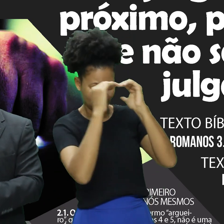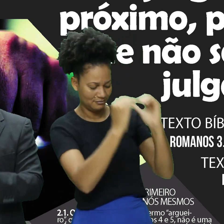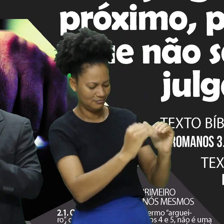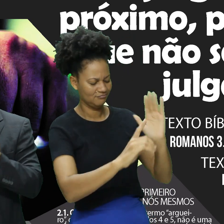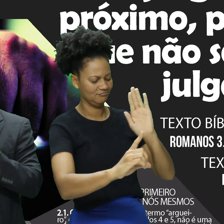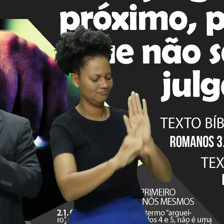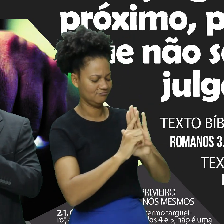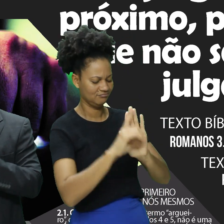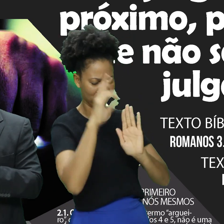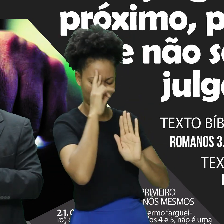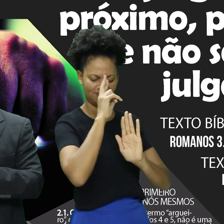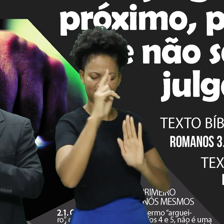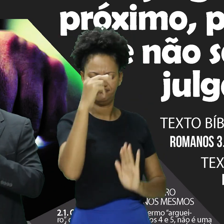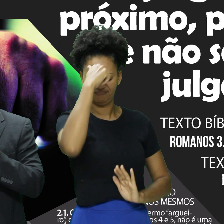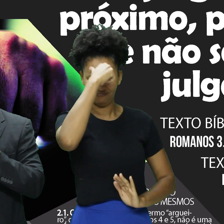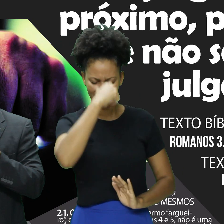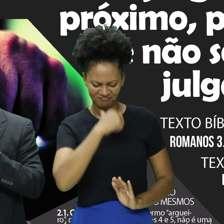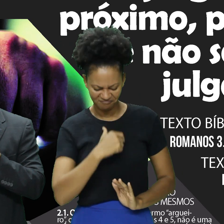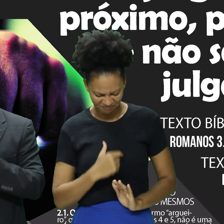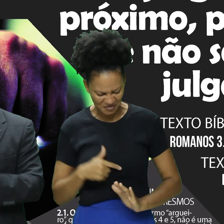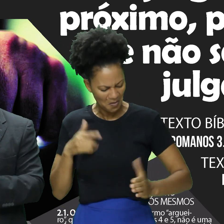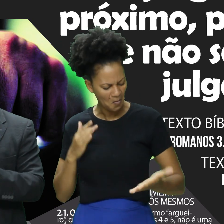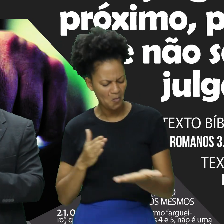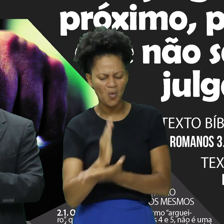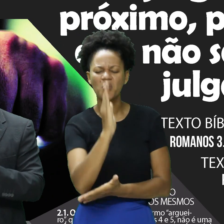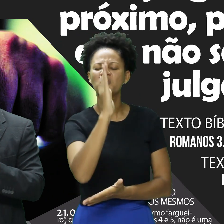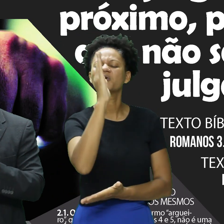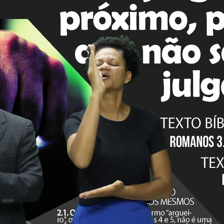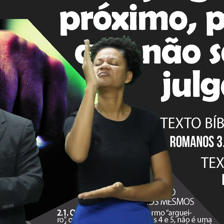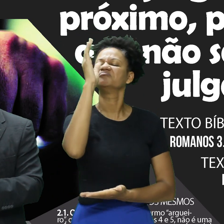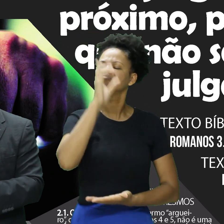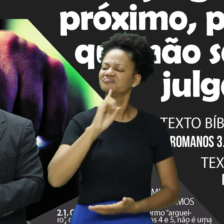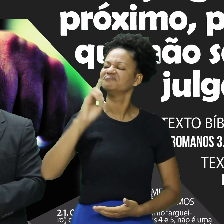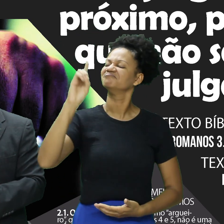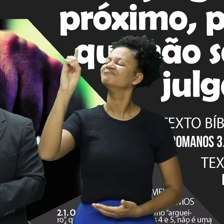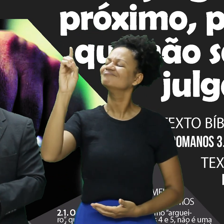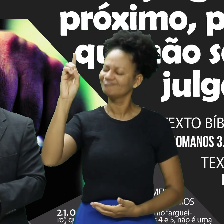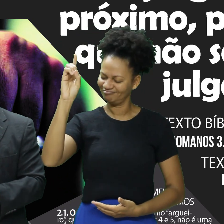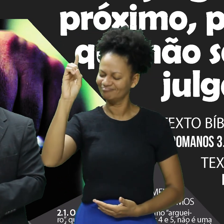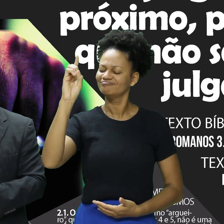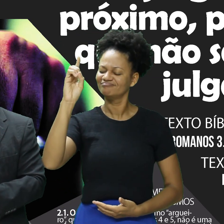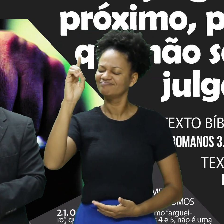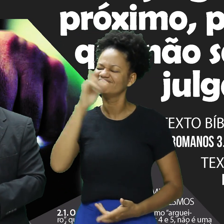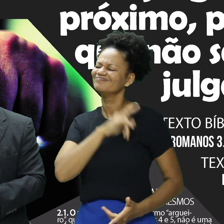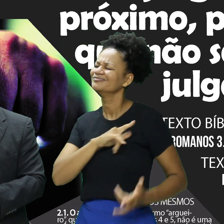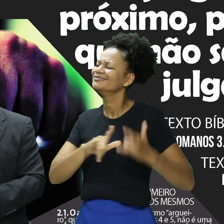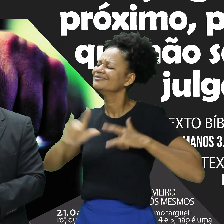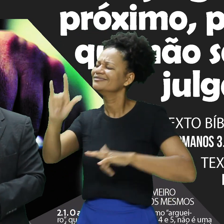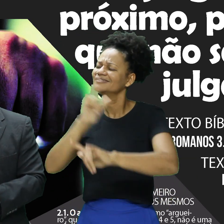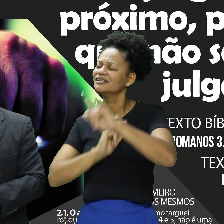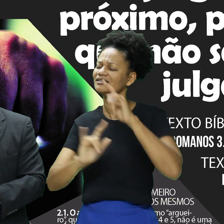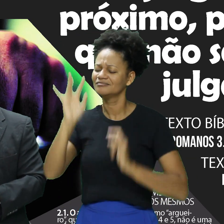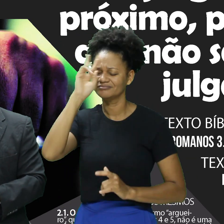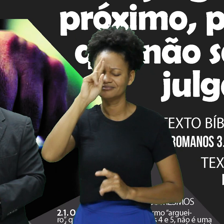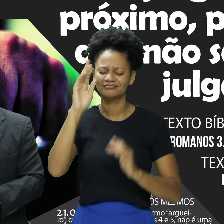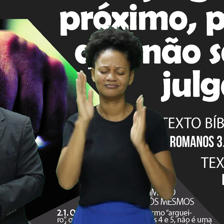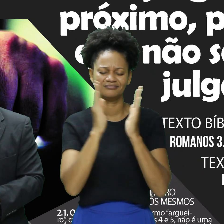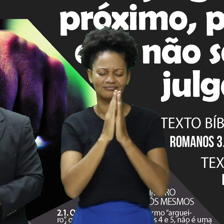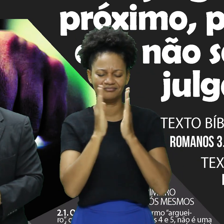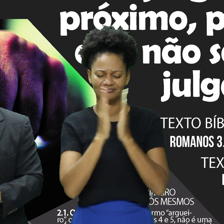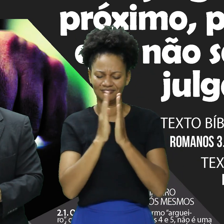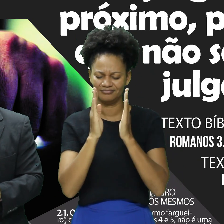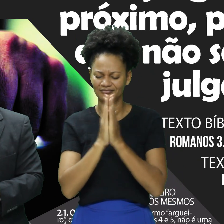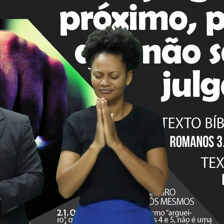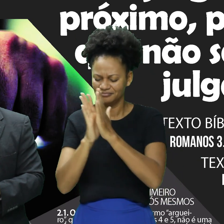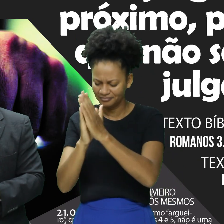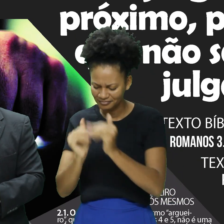Senhor e ser alguém aprovado por Deus. Te amamos, Senhor, e te oramos